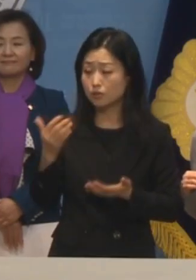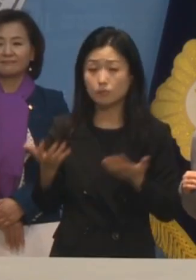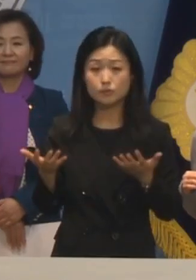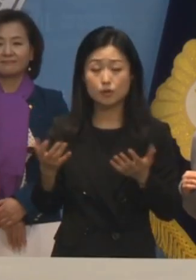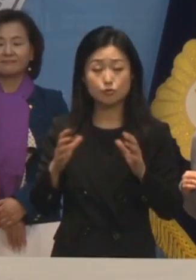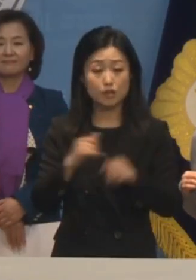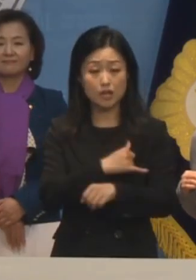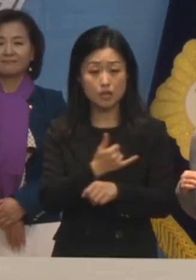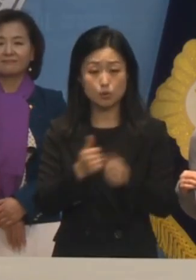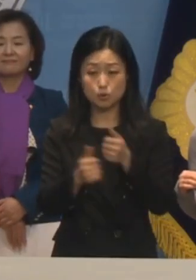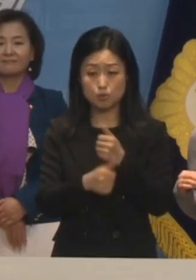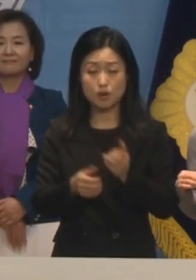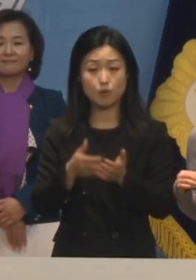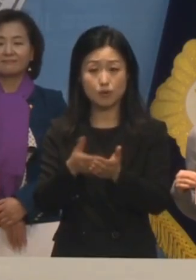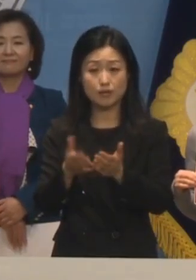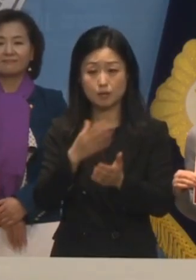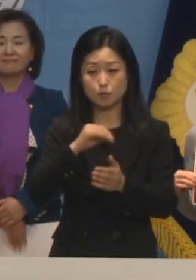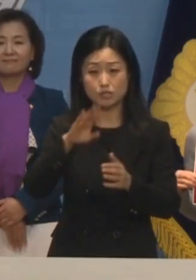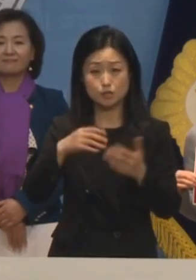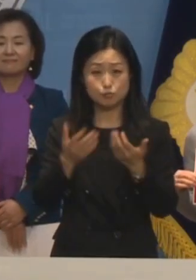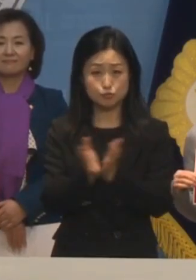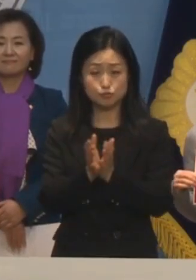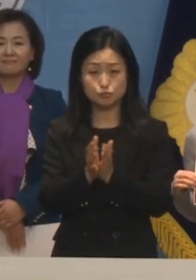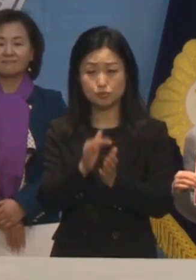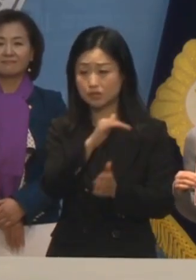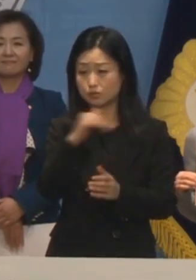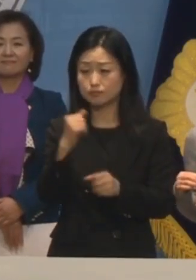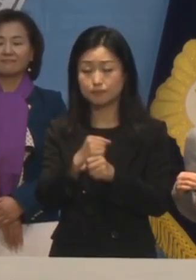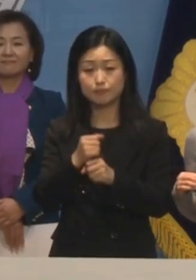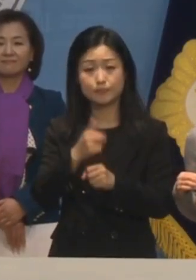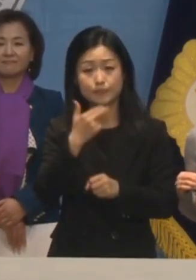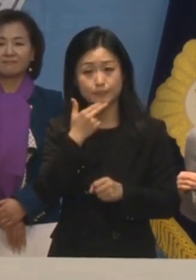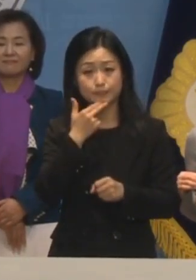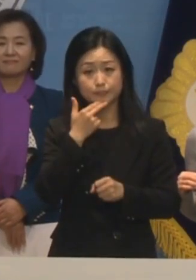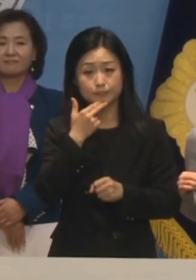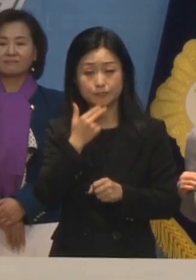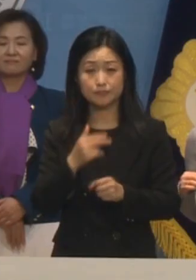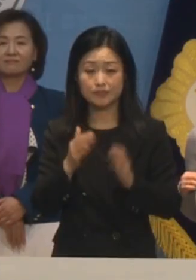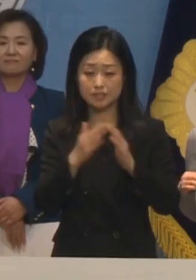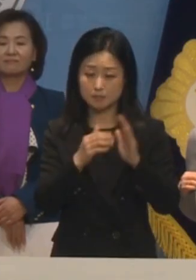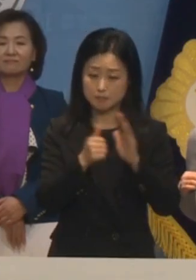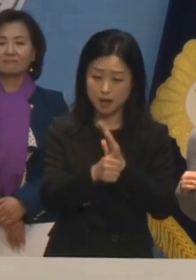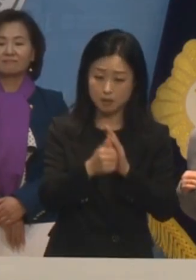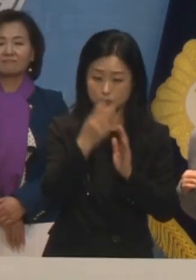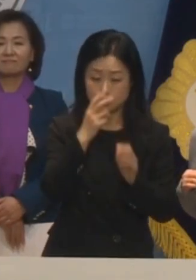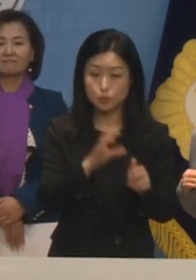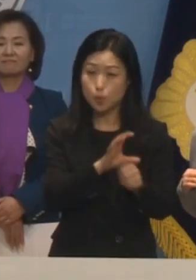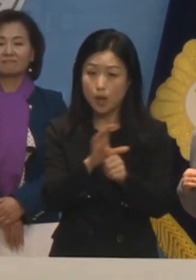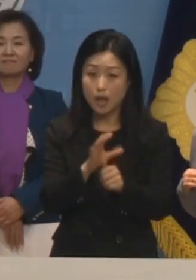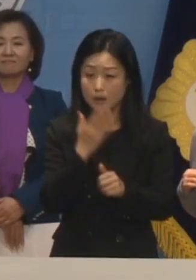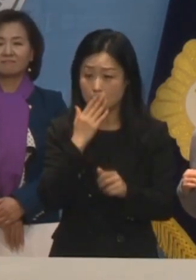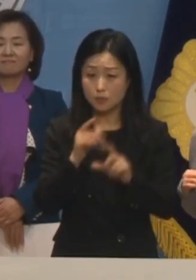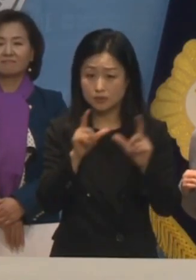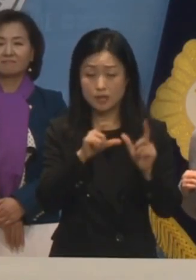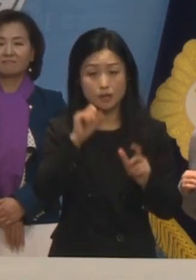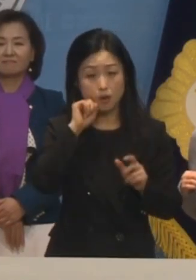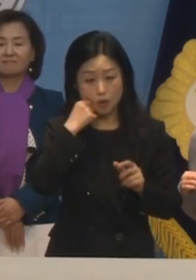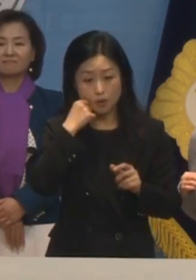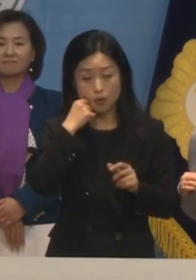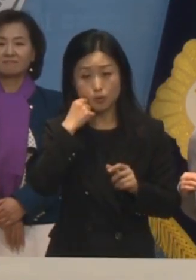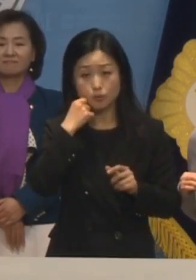국가인권위원회가 권고했음에도 복지부는 의지가 없었습니다. 방문요양은 최소한의 생계조차 유지하기